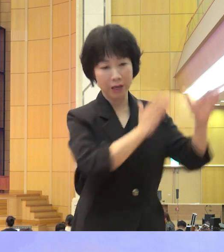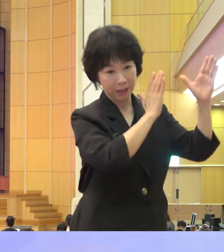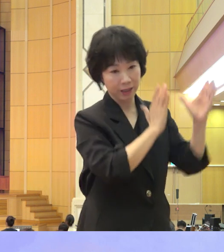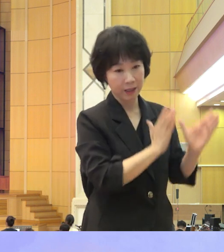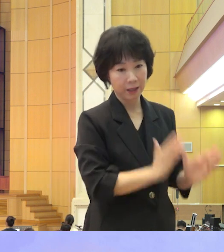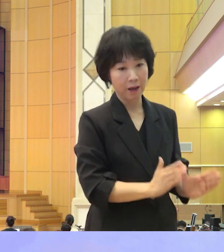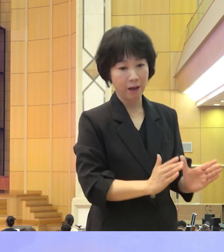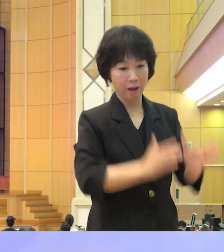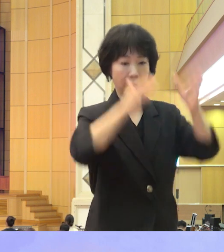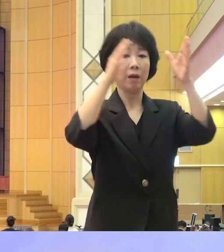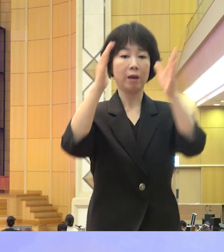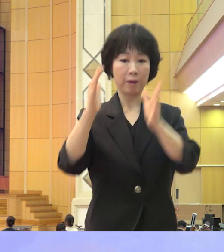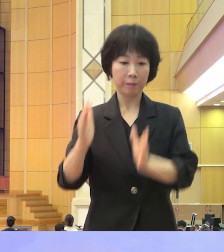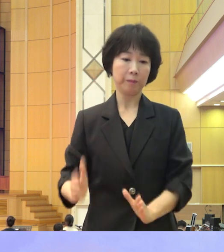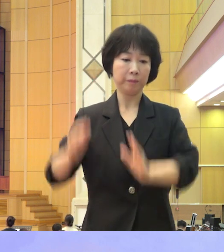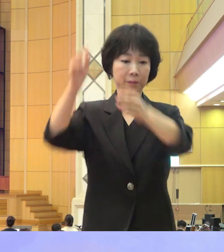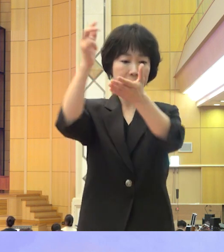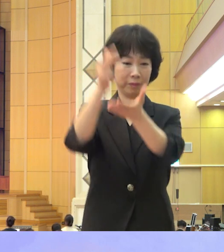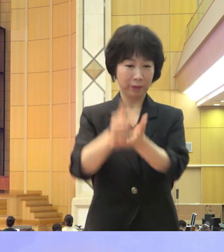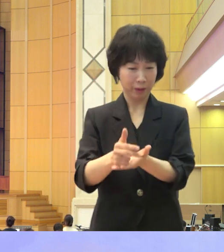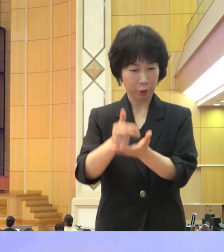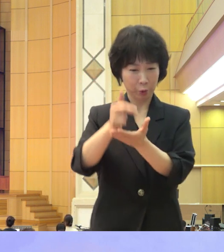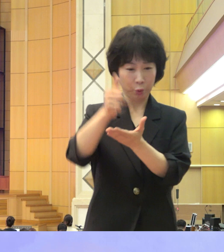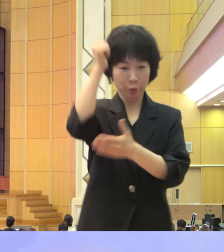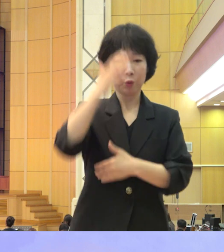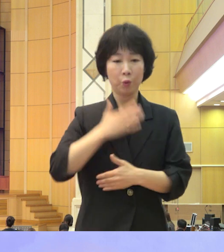주님 나의 생명 되시니